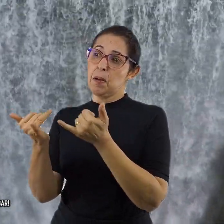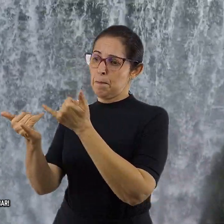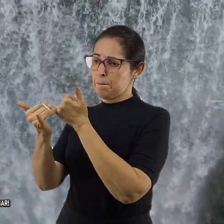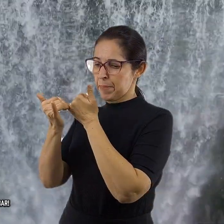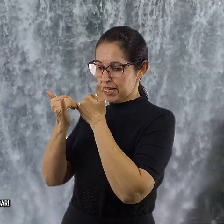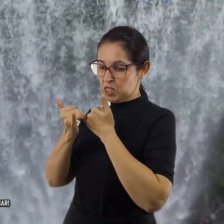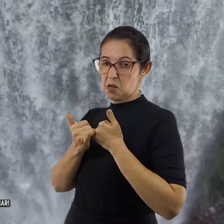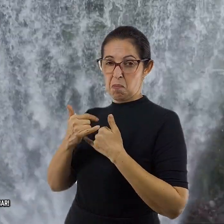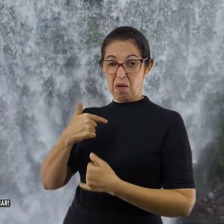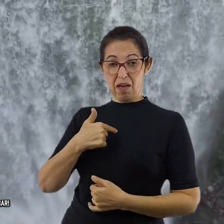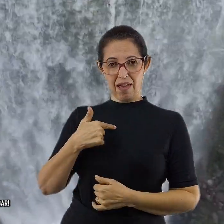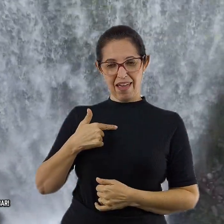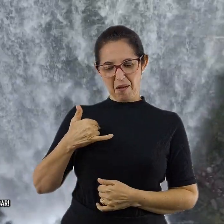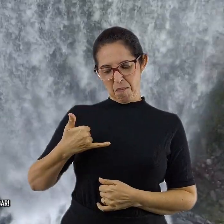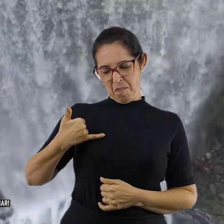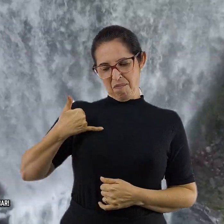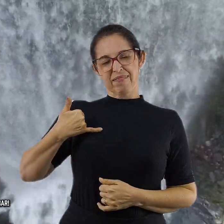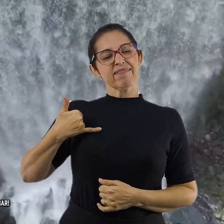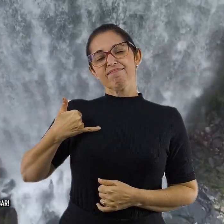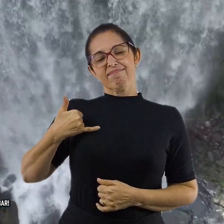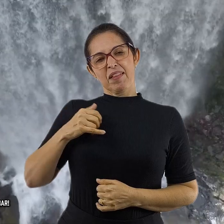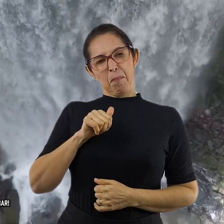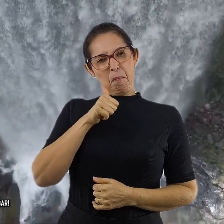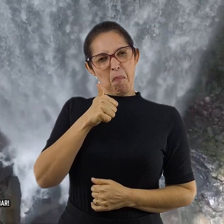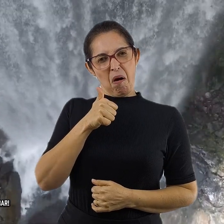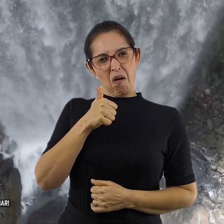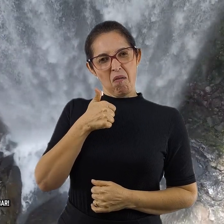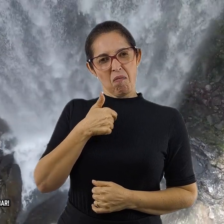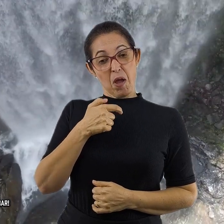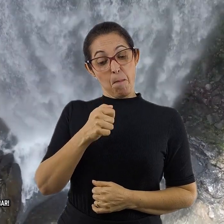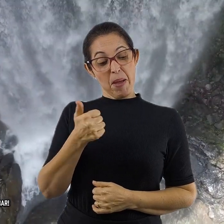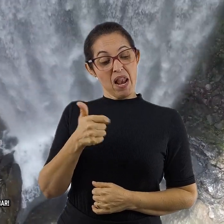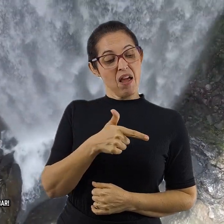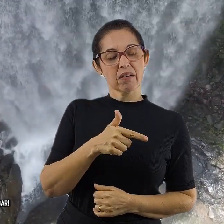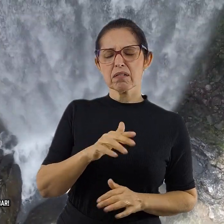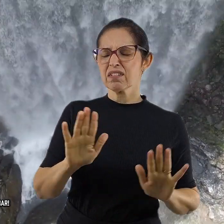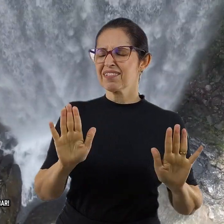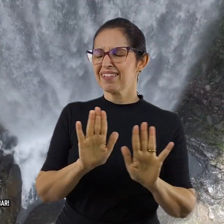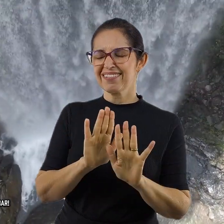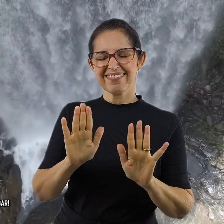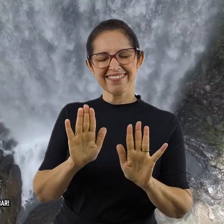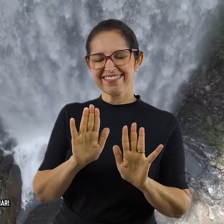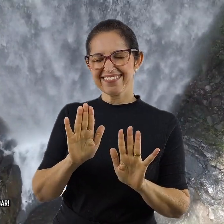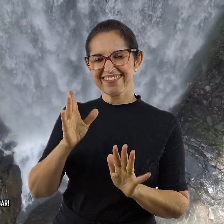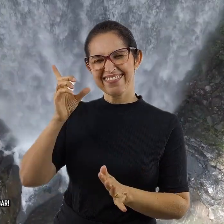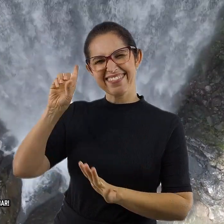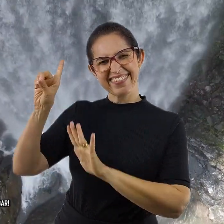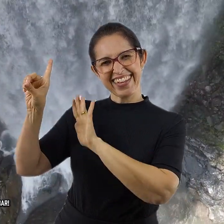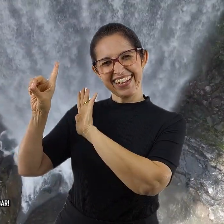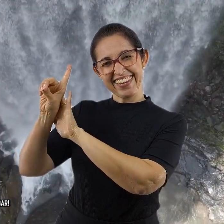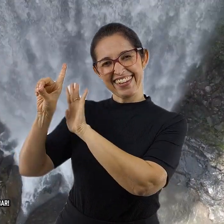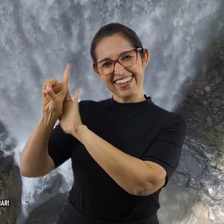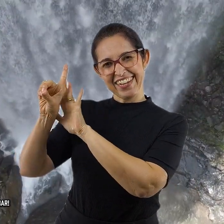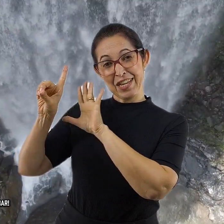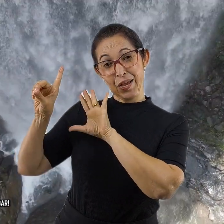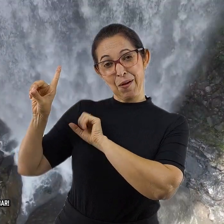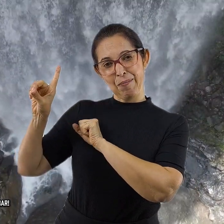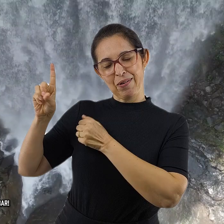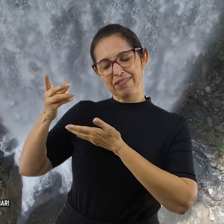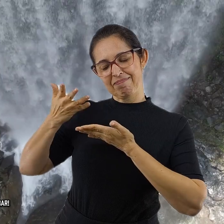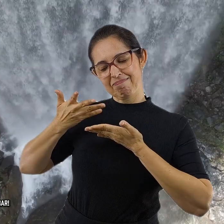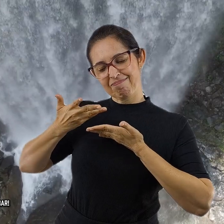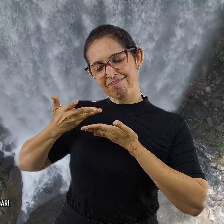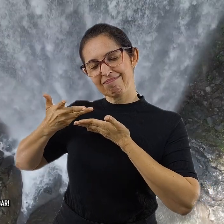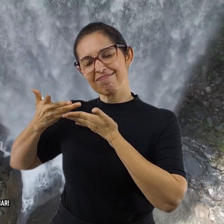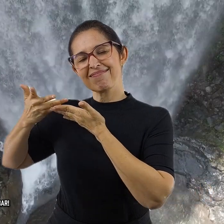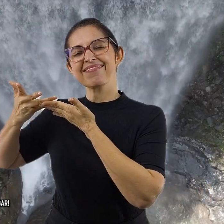bons, porque somos melhores. Não, o amor dele nos atraiu. O amor dele que estava